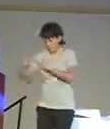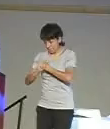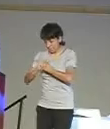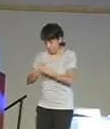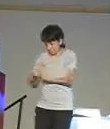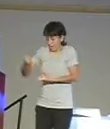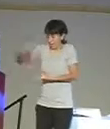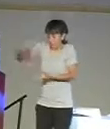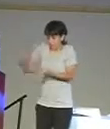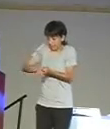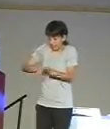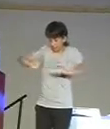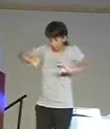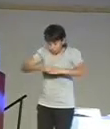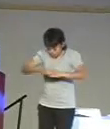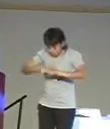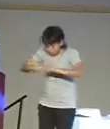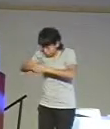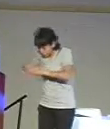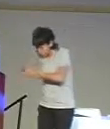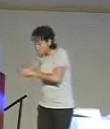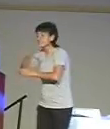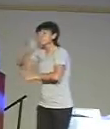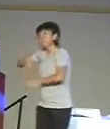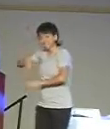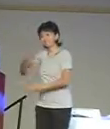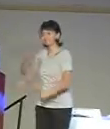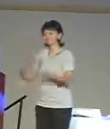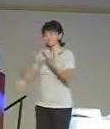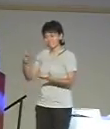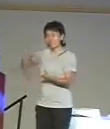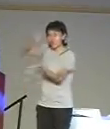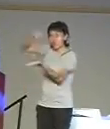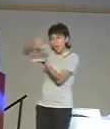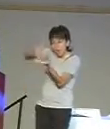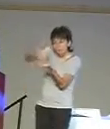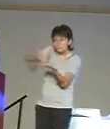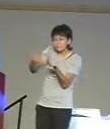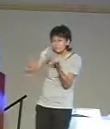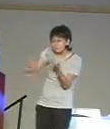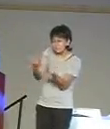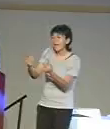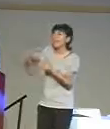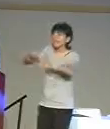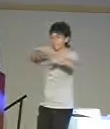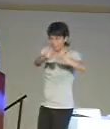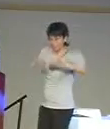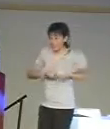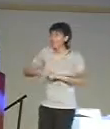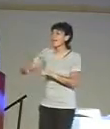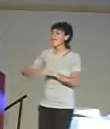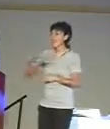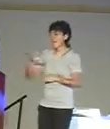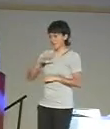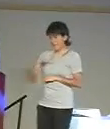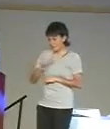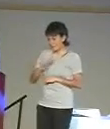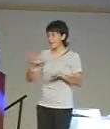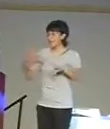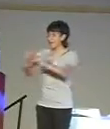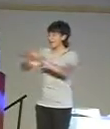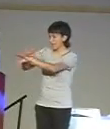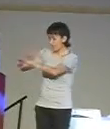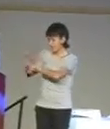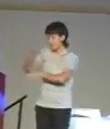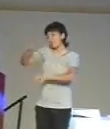federativa, por región de ese mismo país, y aún dentro de esas mismas regiones existen variaciones que